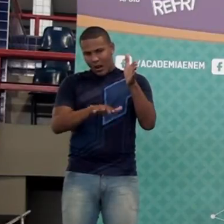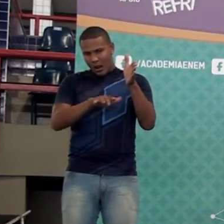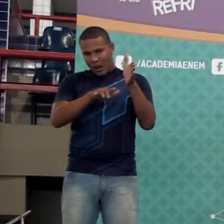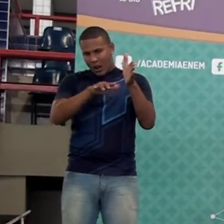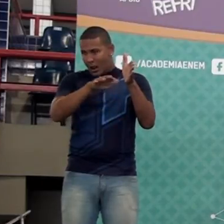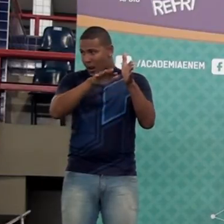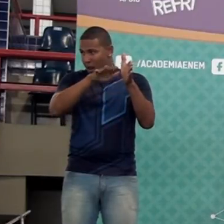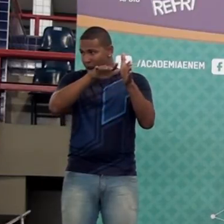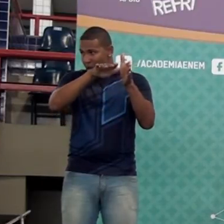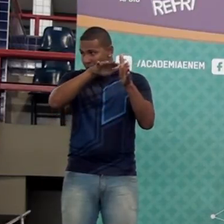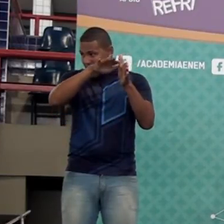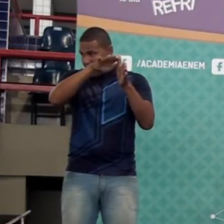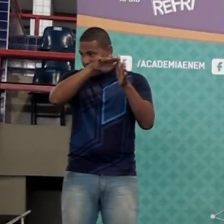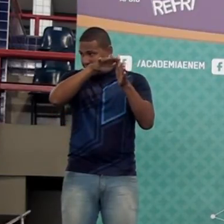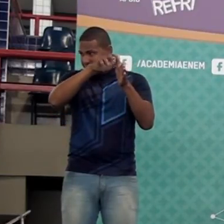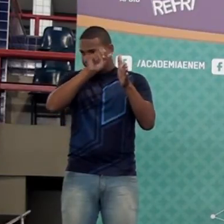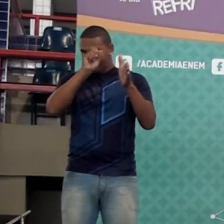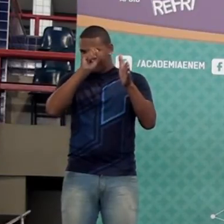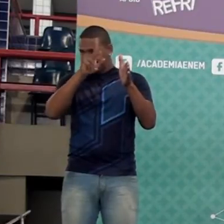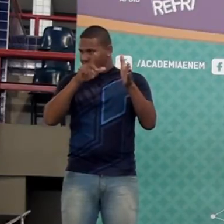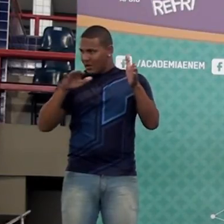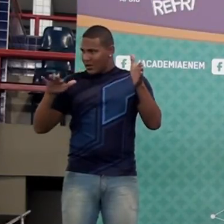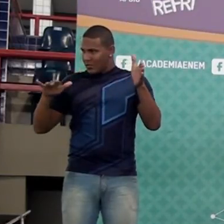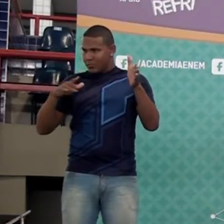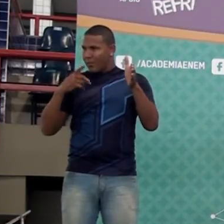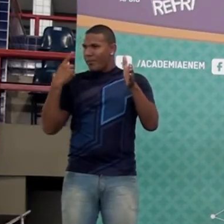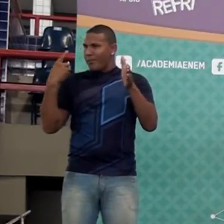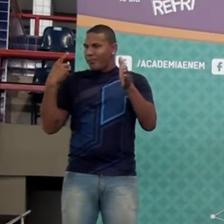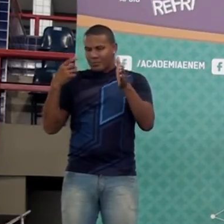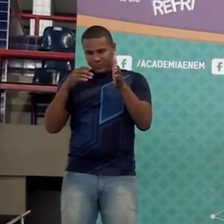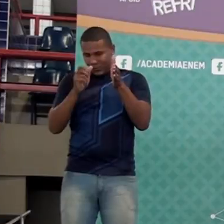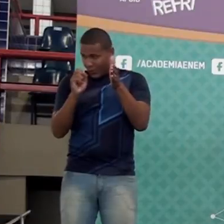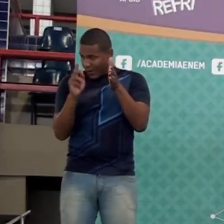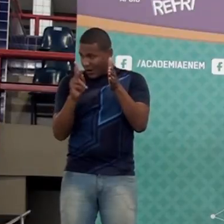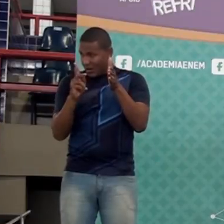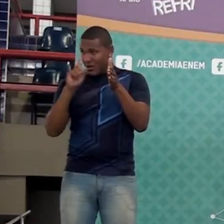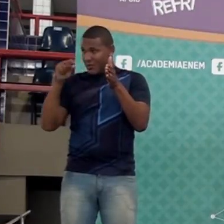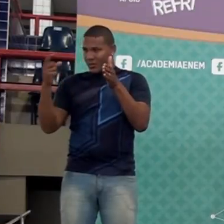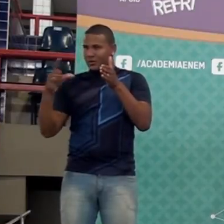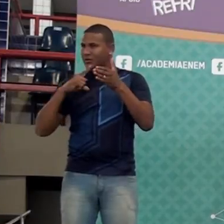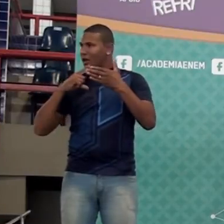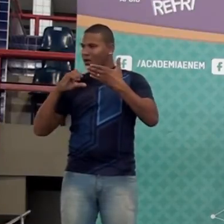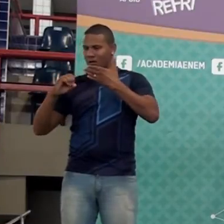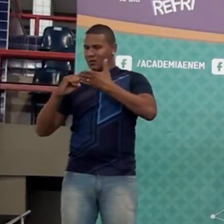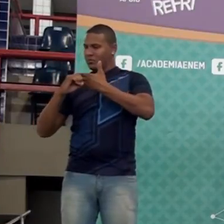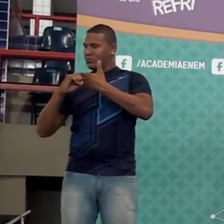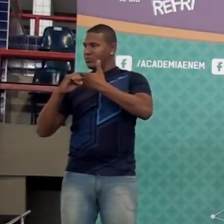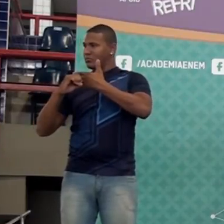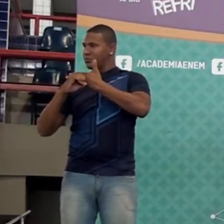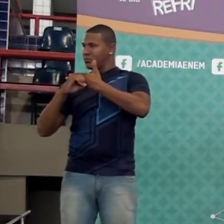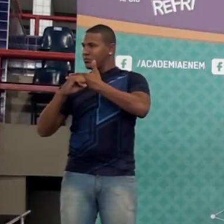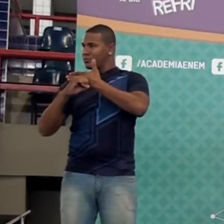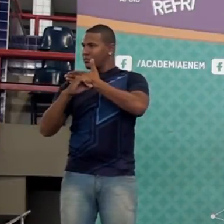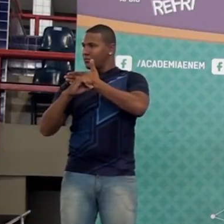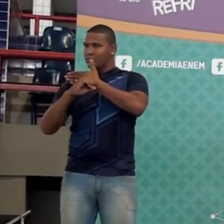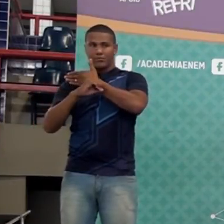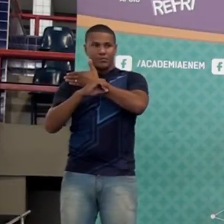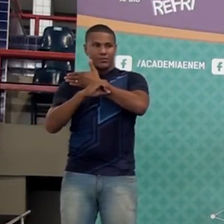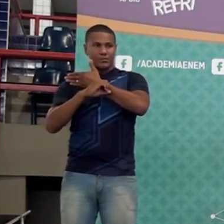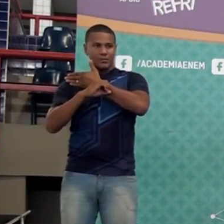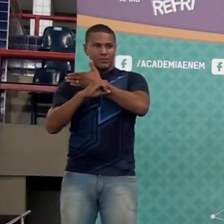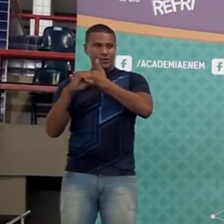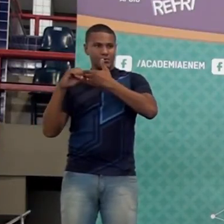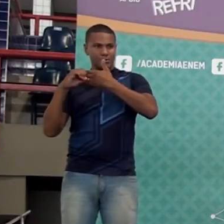consideráveis, é uma queda d'água. Na hora que a água bate lá embaixo, ela vaporiza, ela passa para o estado de vapor. Aí esse vapor